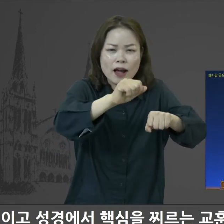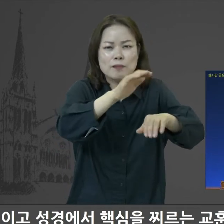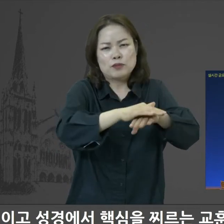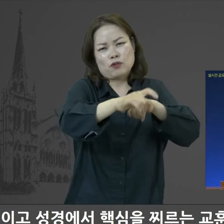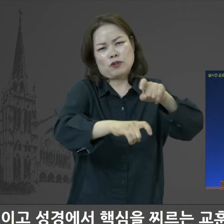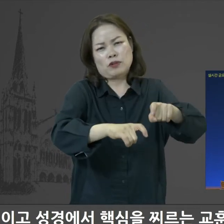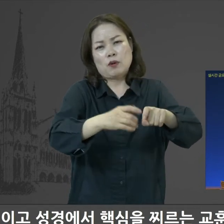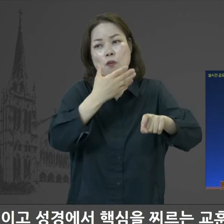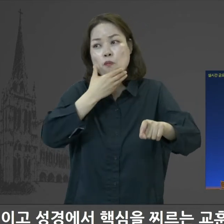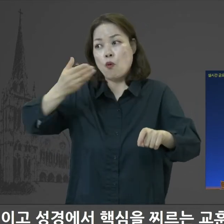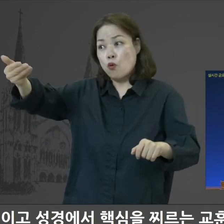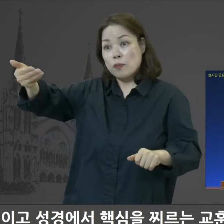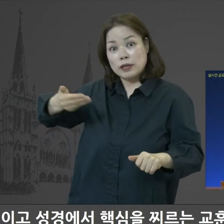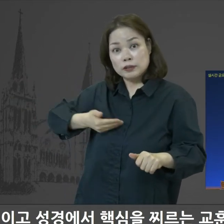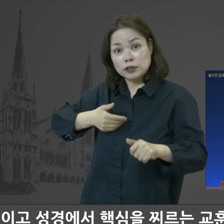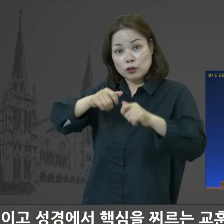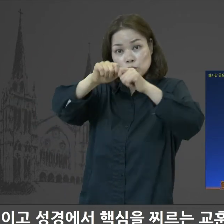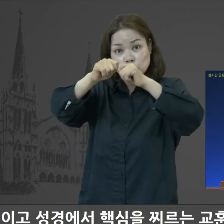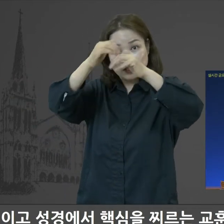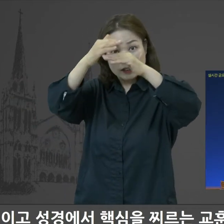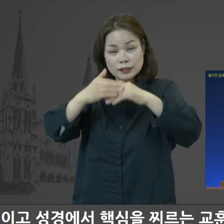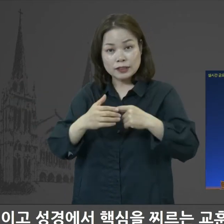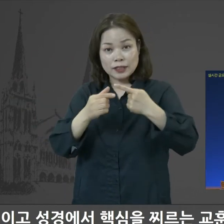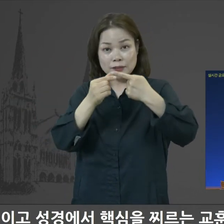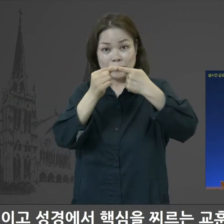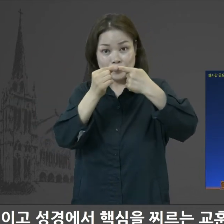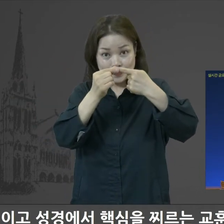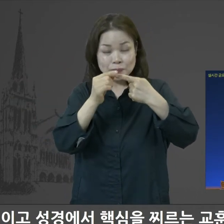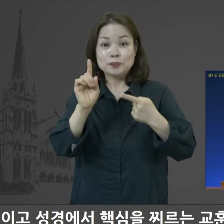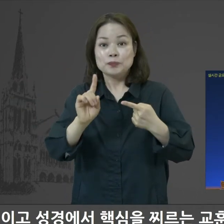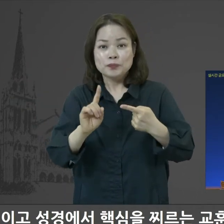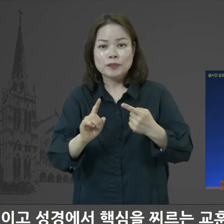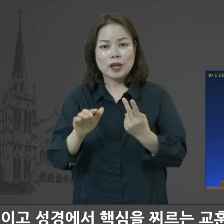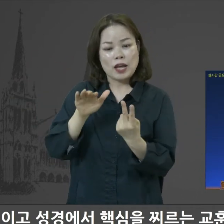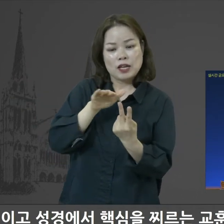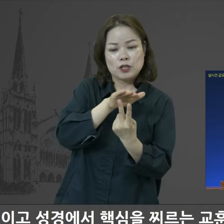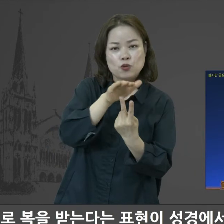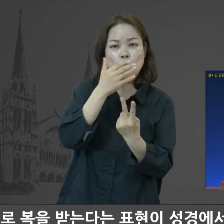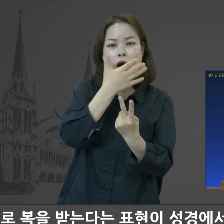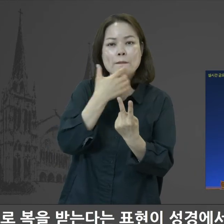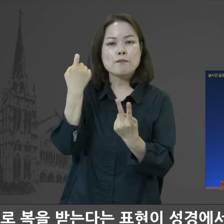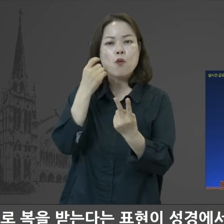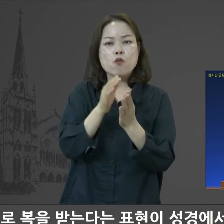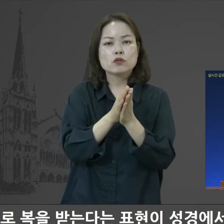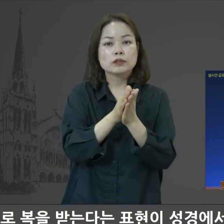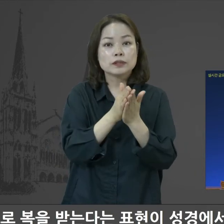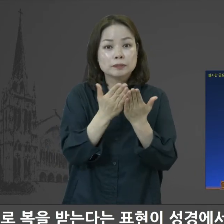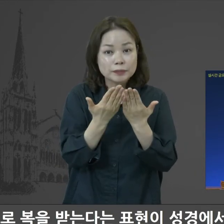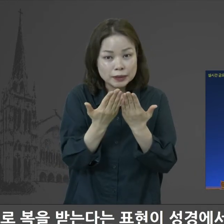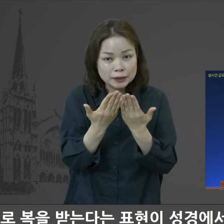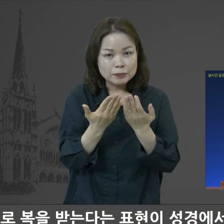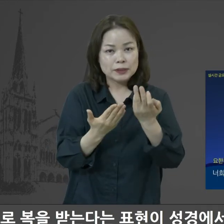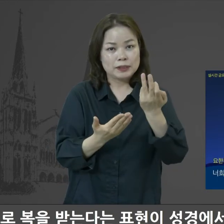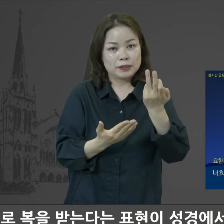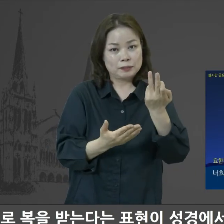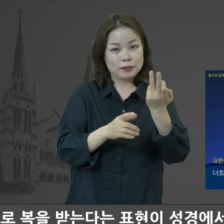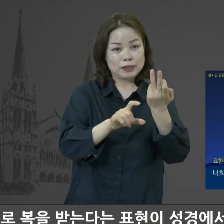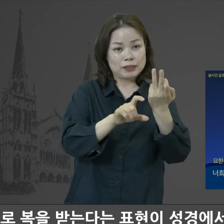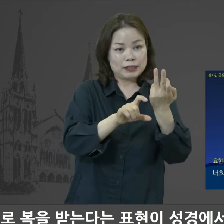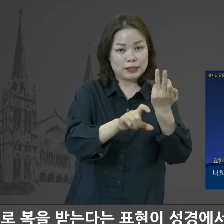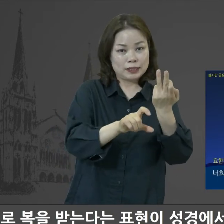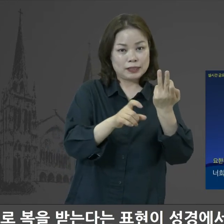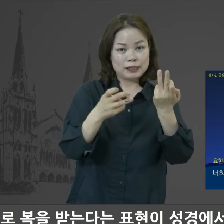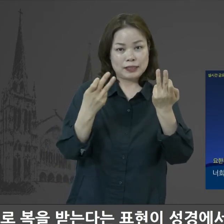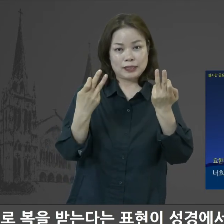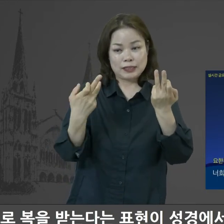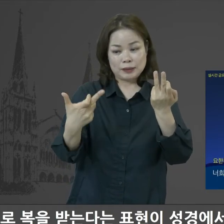표현이 성경에 구체적으로 나오는 자리 한 자리를 볼 겁니다. 요한복음 13장 17절 자막으로 보십시다. 요한복음